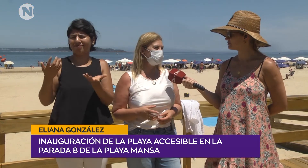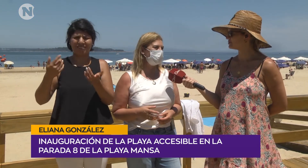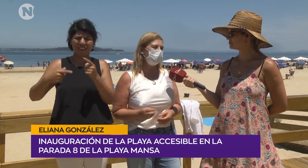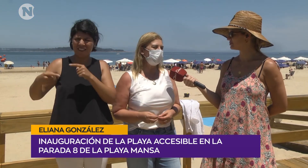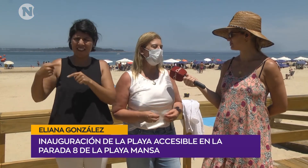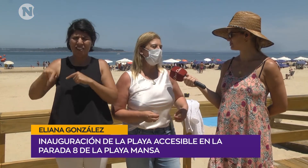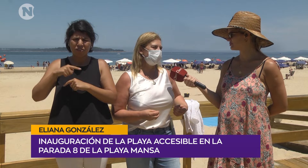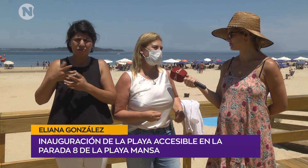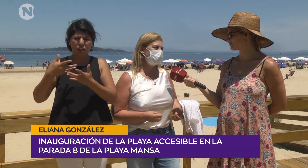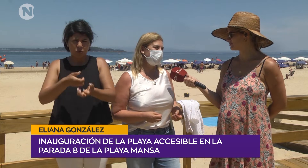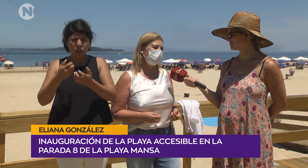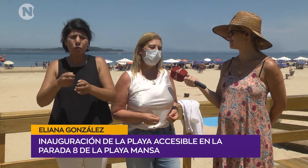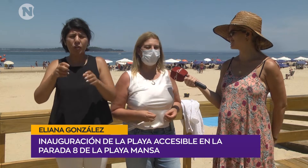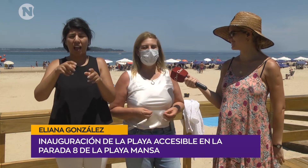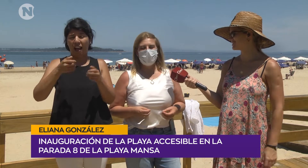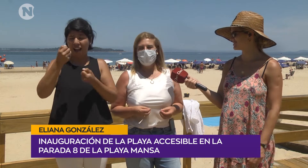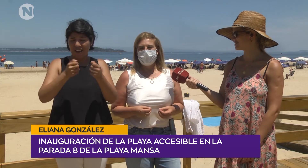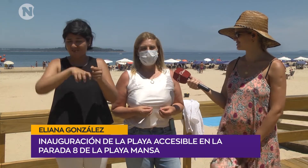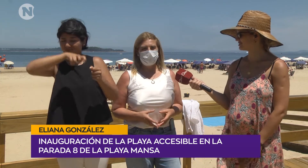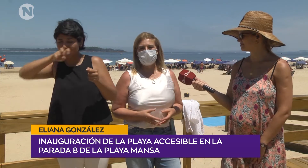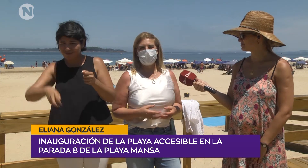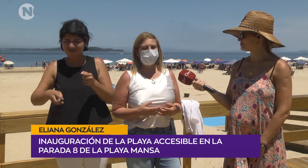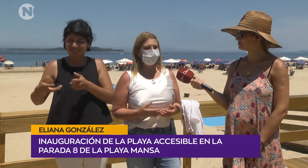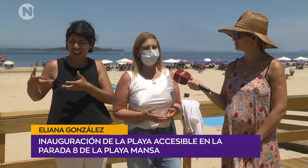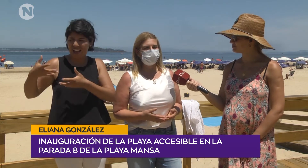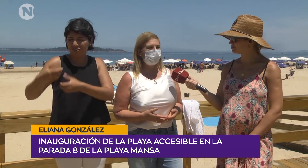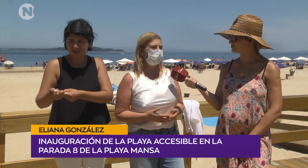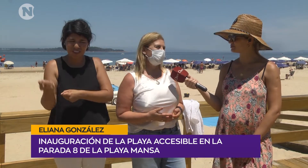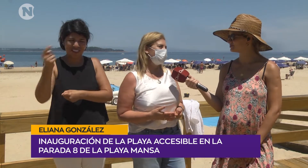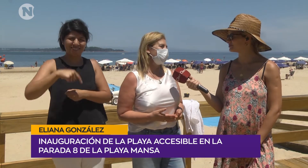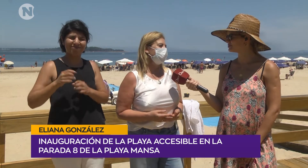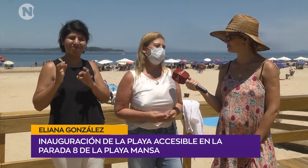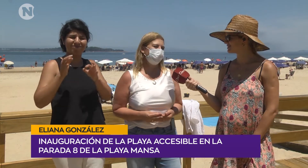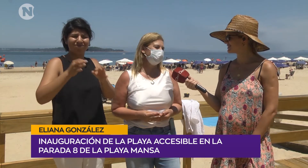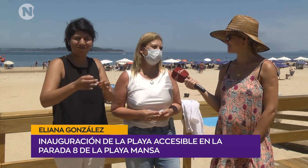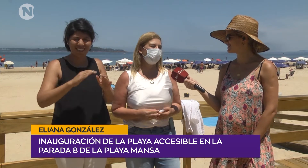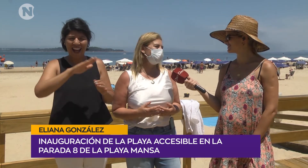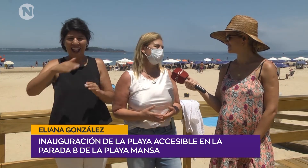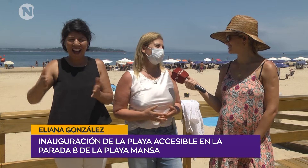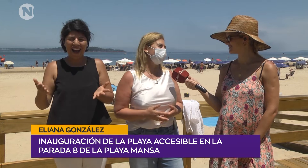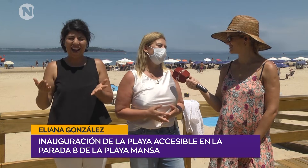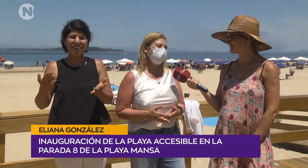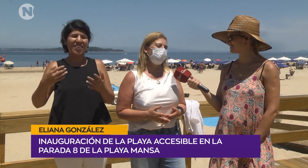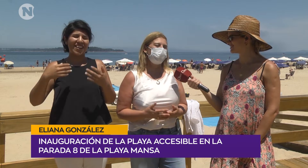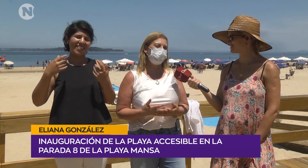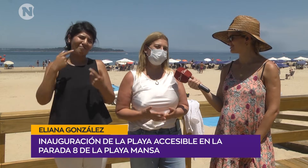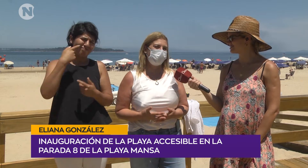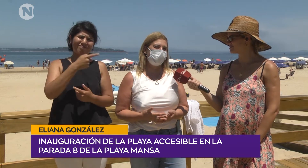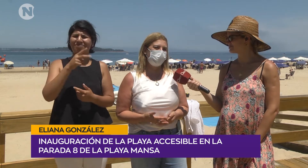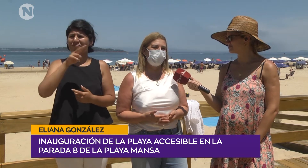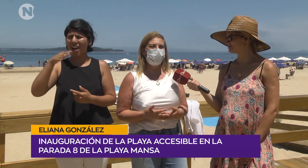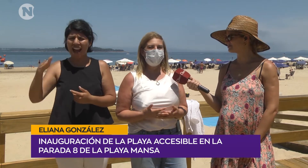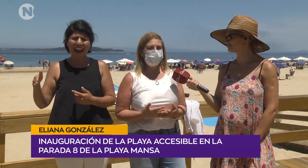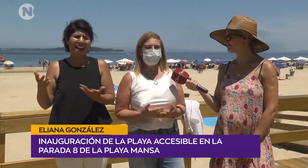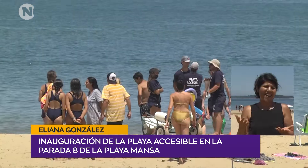bajan de su vehículo hasta que llegan al agua, el mar, el disfrute, la verdad que de corazón, orgullosa